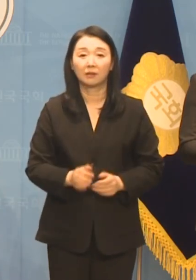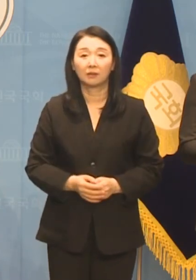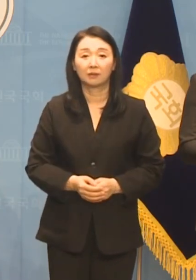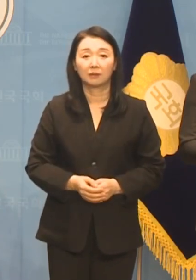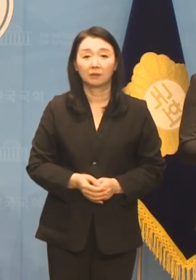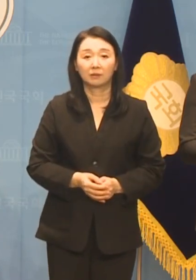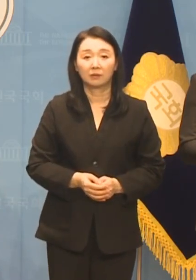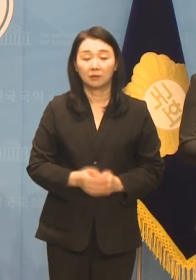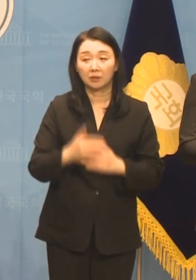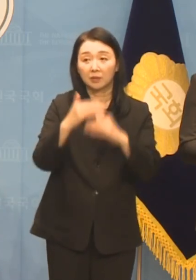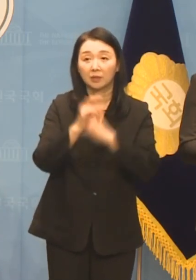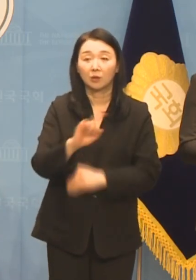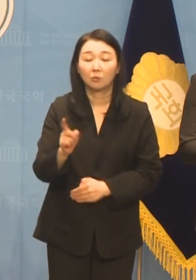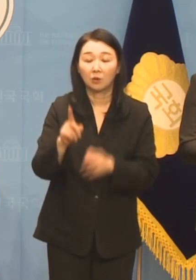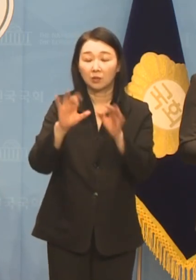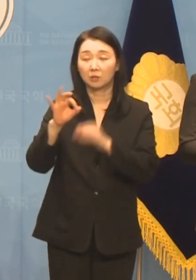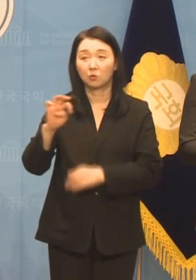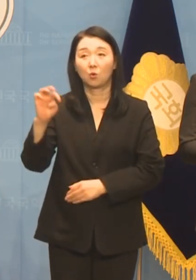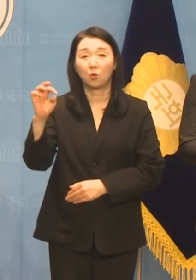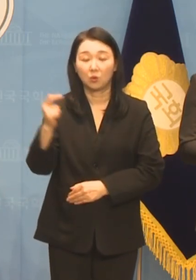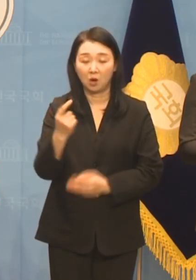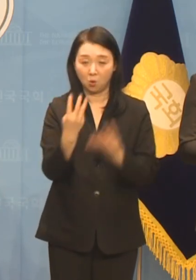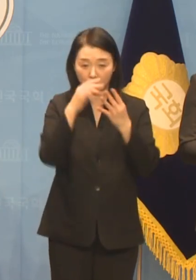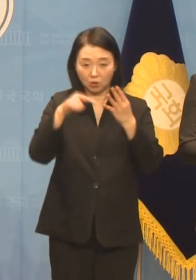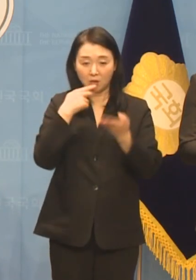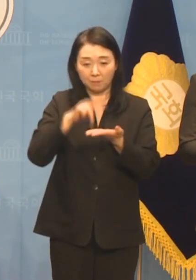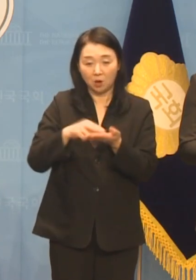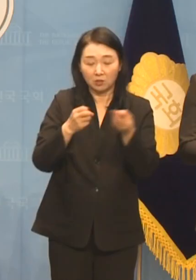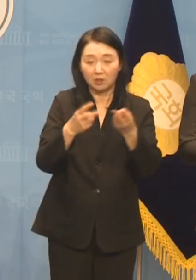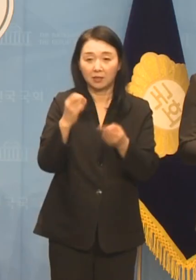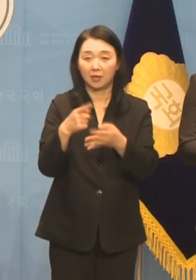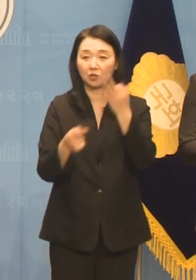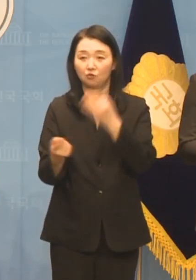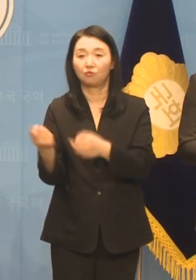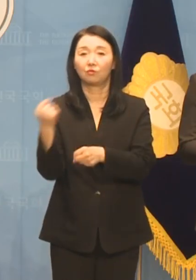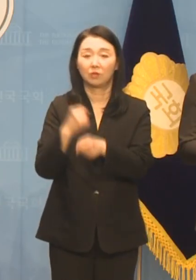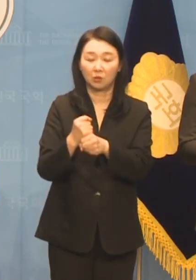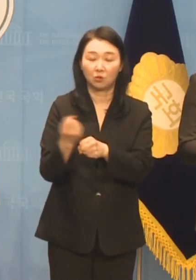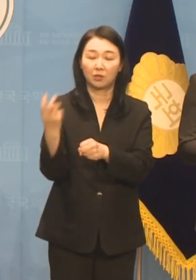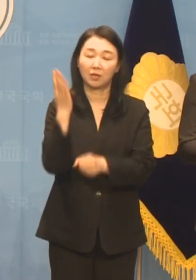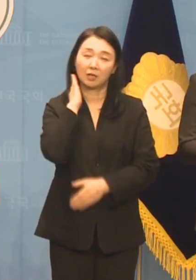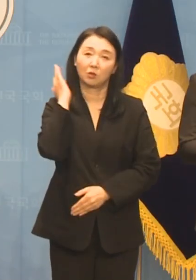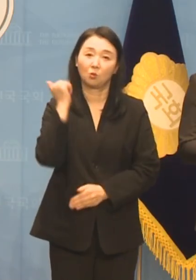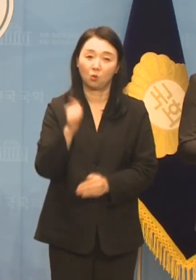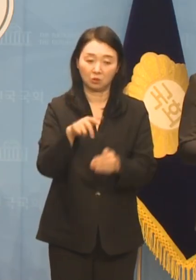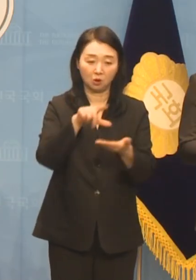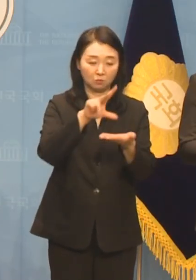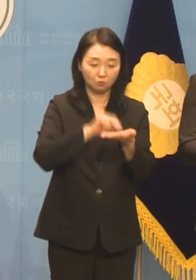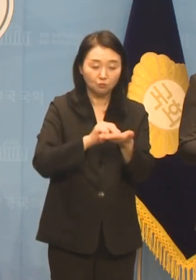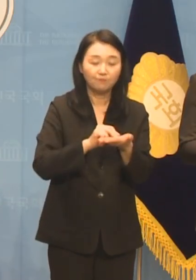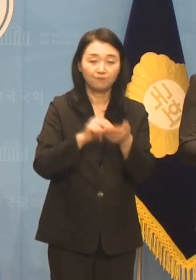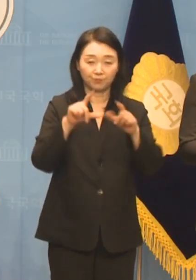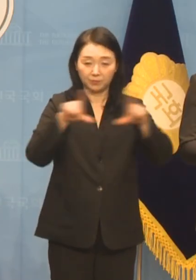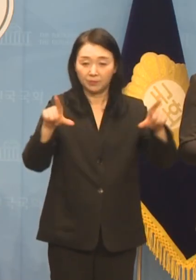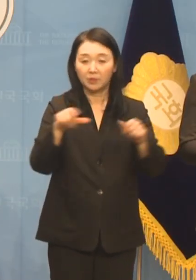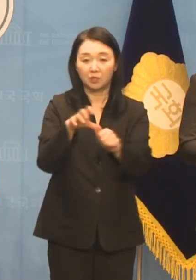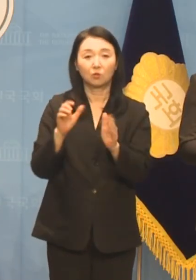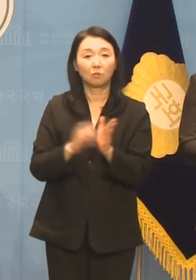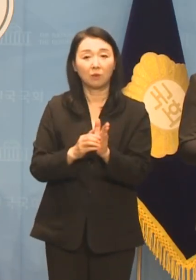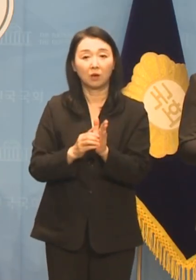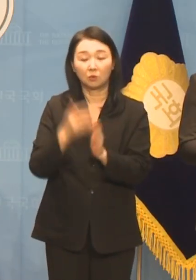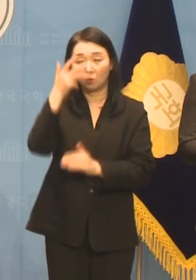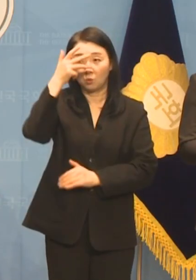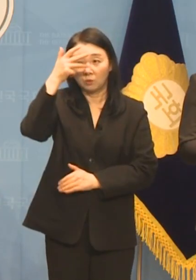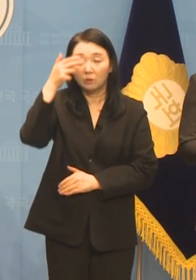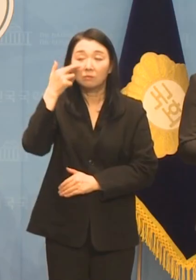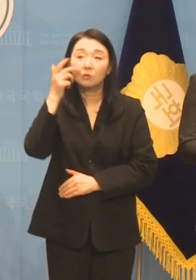확인되었으며 내용에는 김용현 씨의 옥중 편지에 담긴 다시 윤석열, 다시 대통령이라는 문구가 인용되었습니다. 나아가